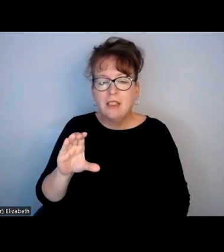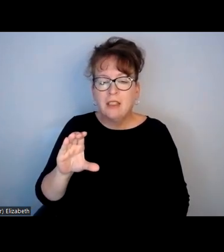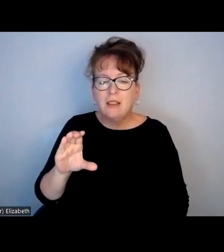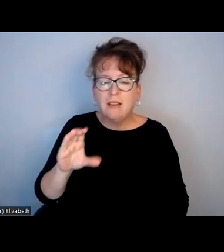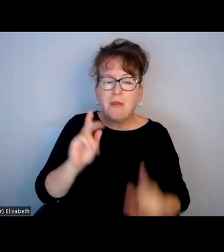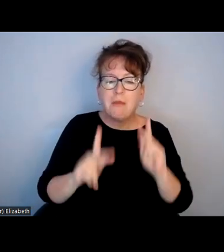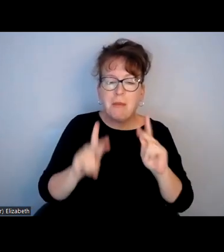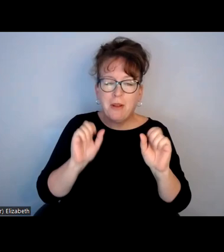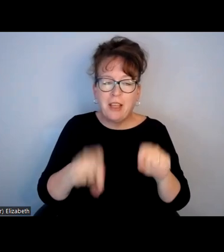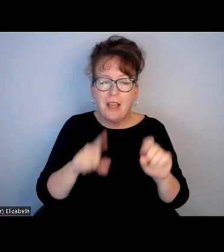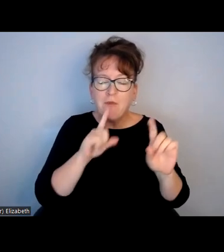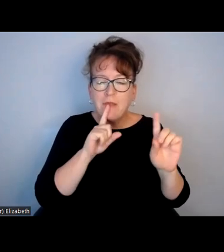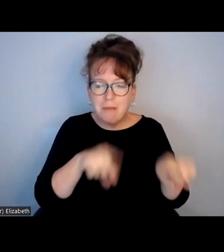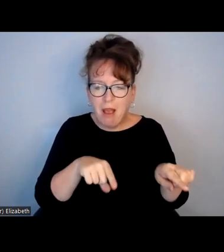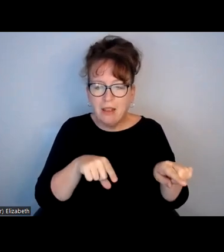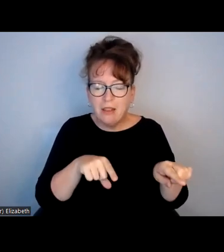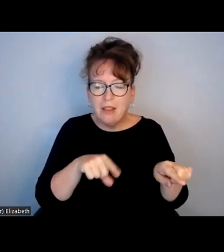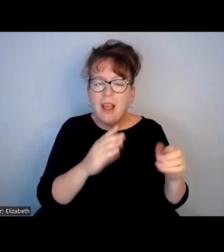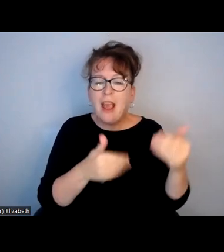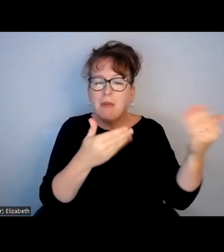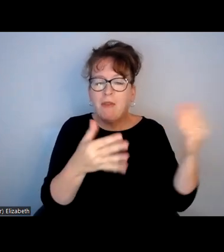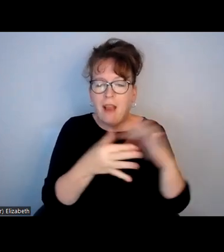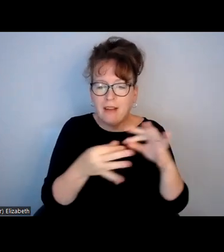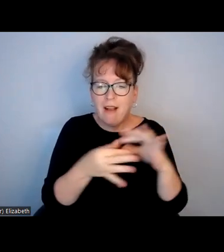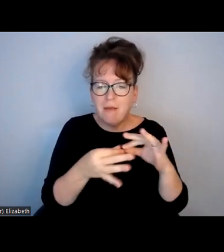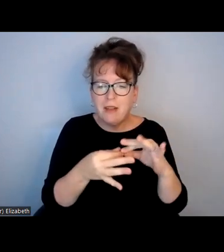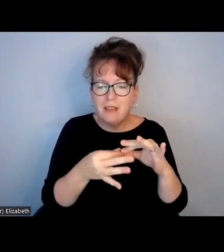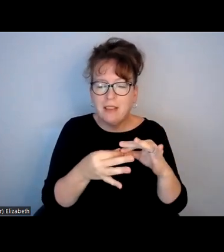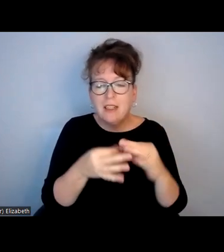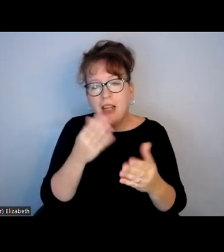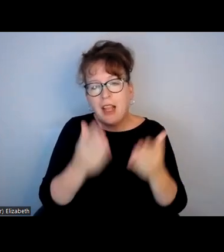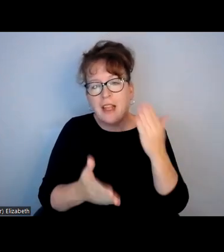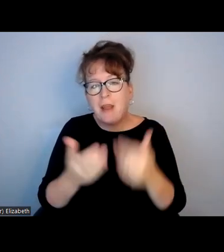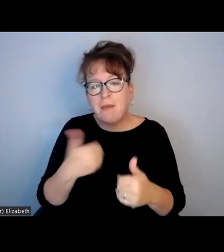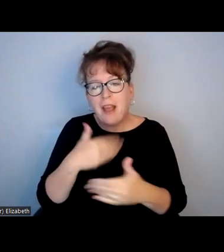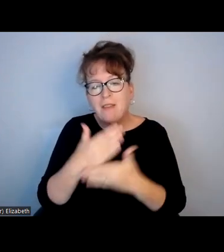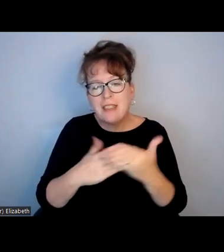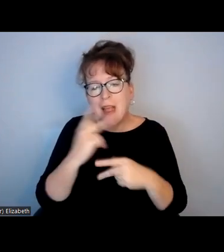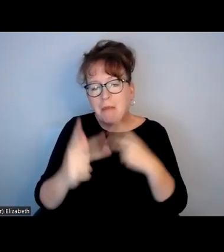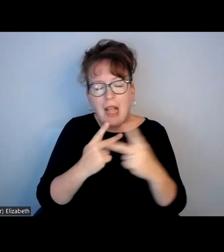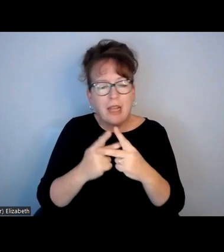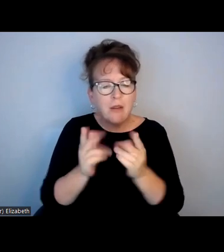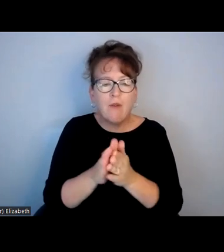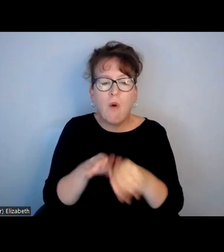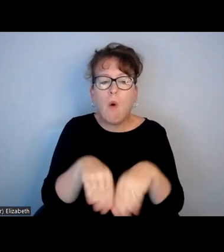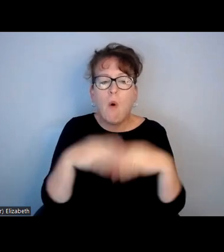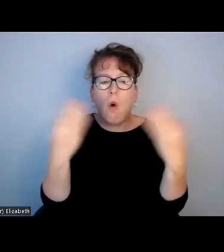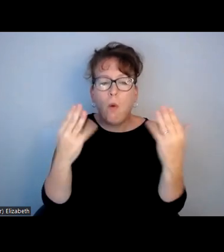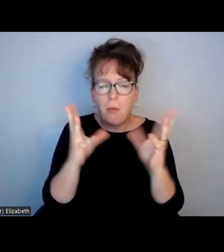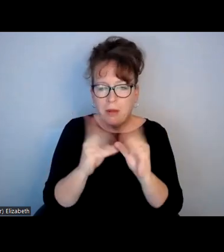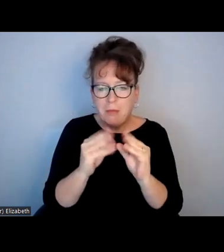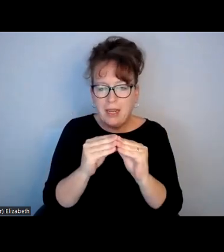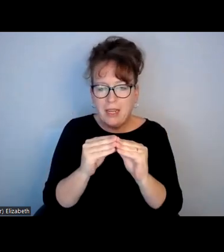interpretar okay Para que las personas puedan responder y proveer comentario a nosotros